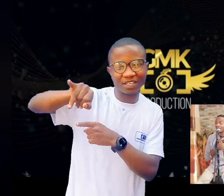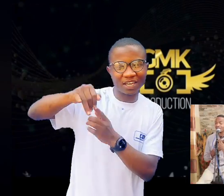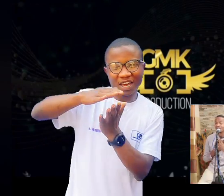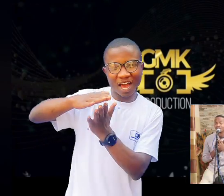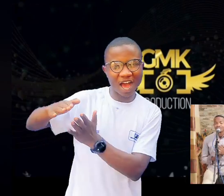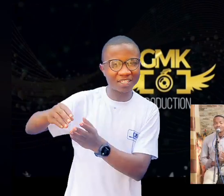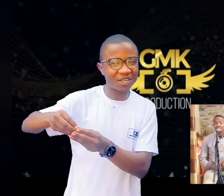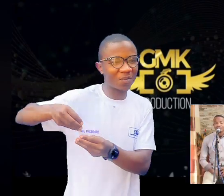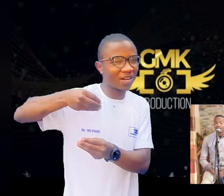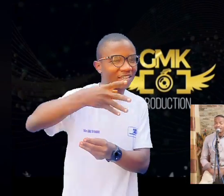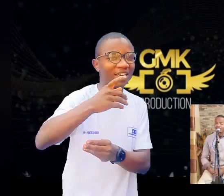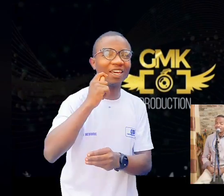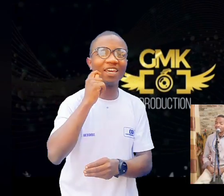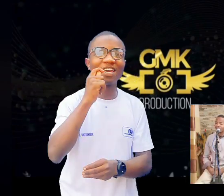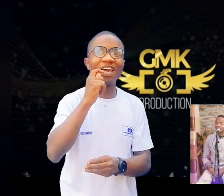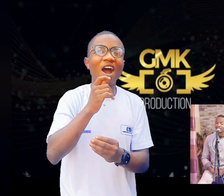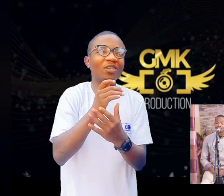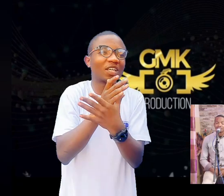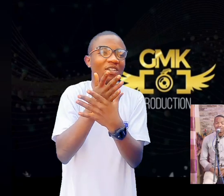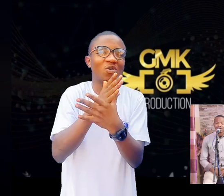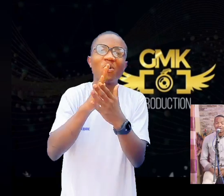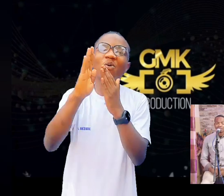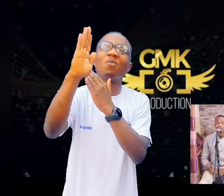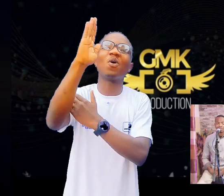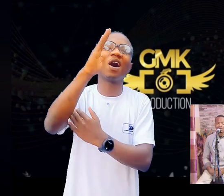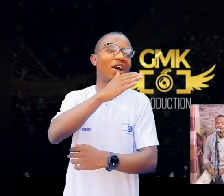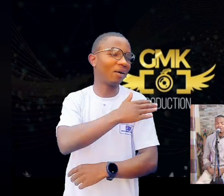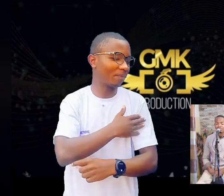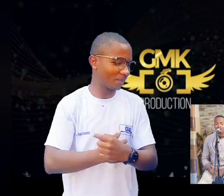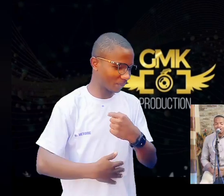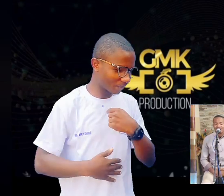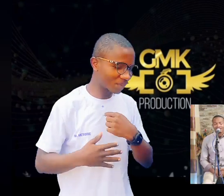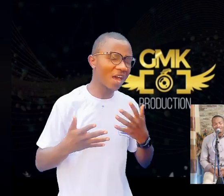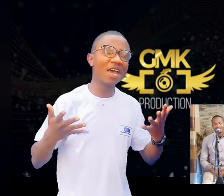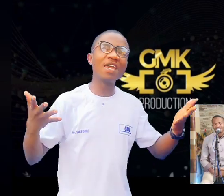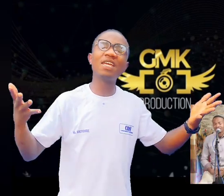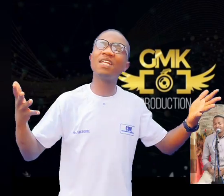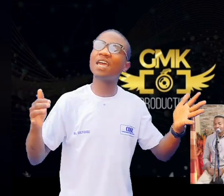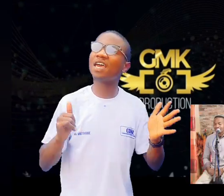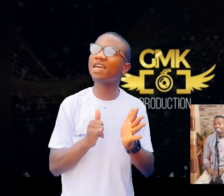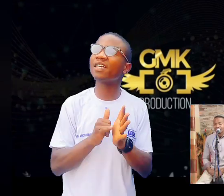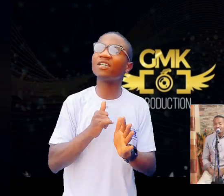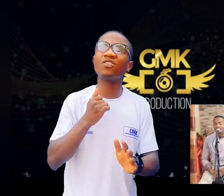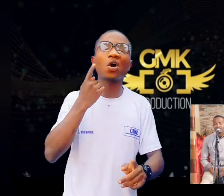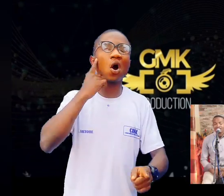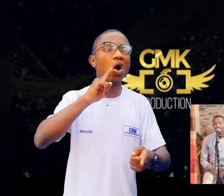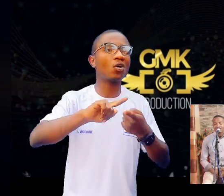Jack Ayers l'a témoigné. Entre Dieu et moi,